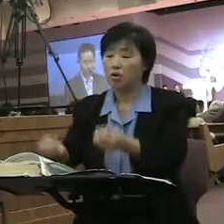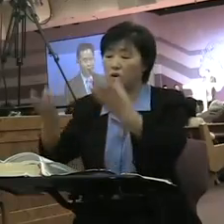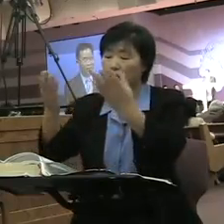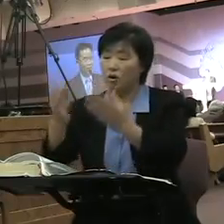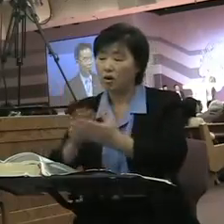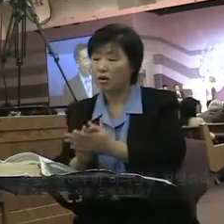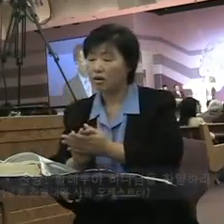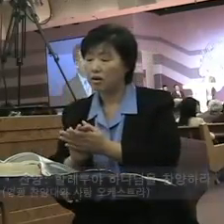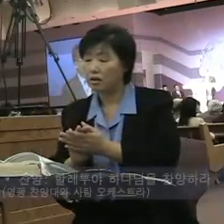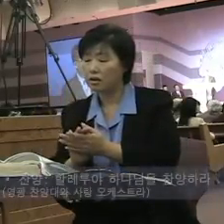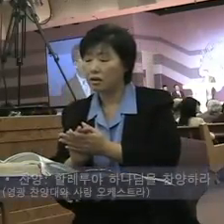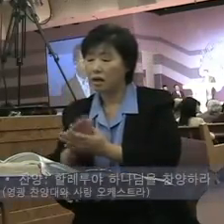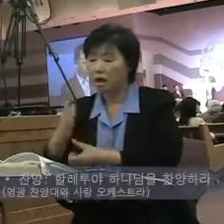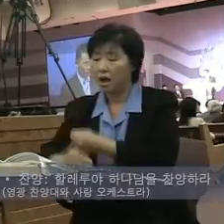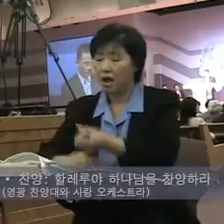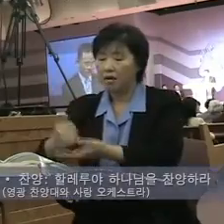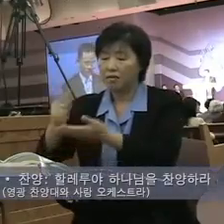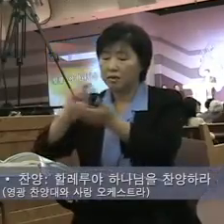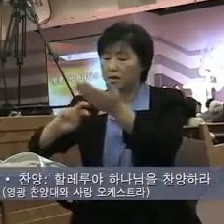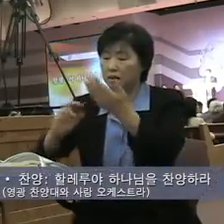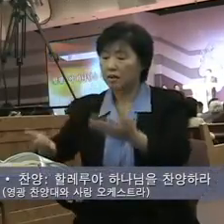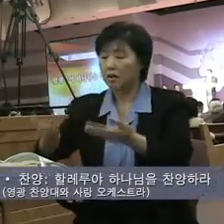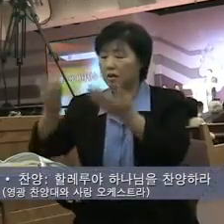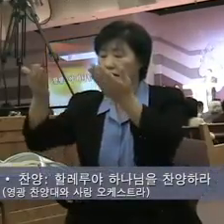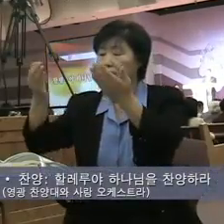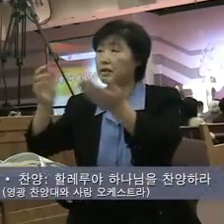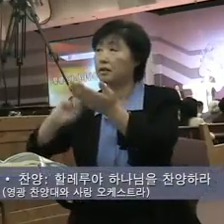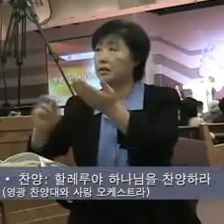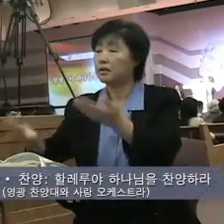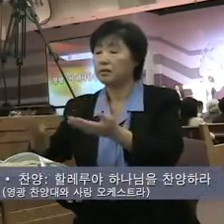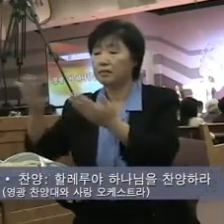찬양하라 하는 제목으로 찬양을 드리겠습니다.